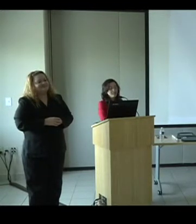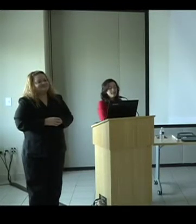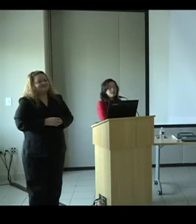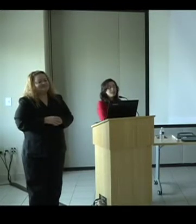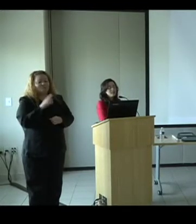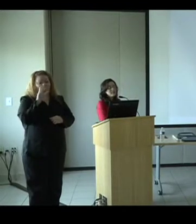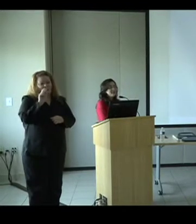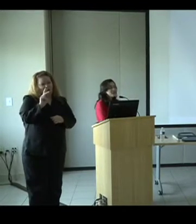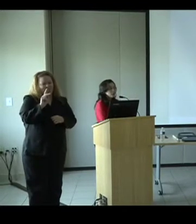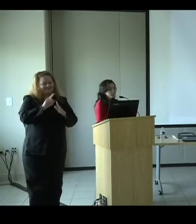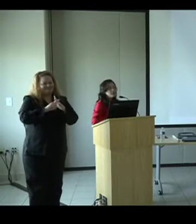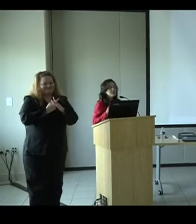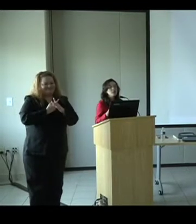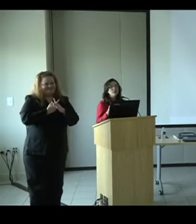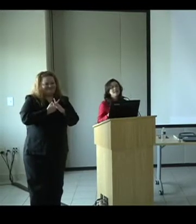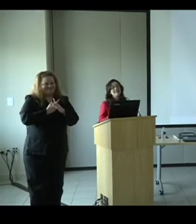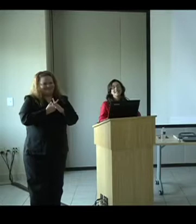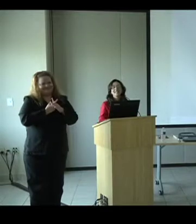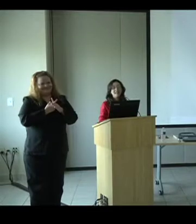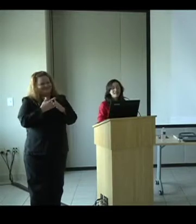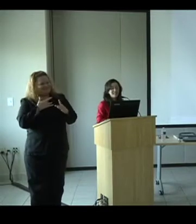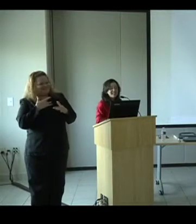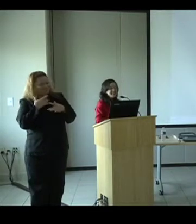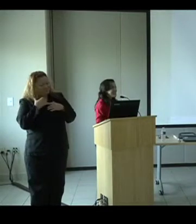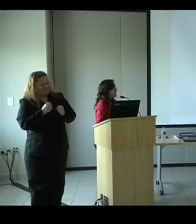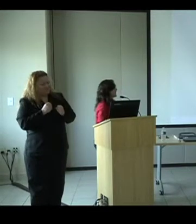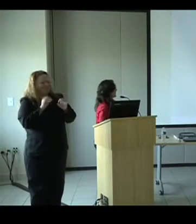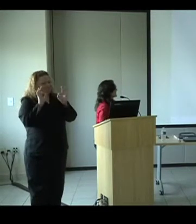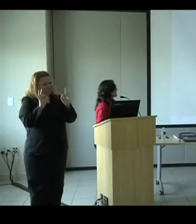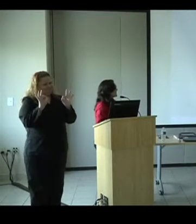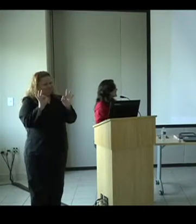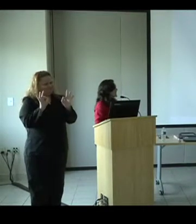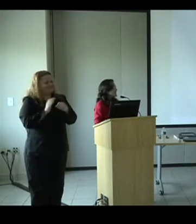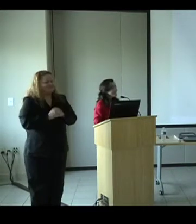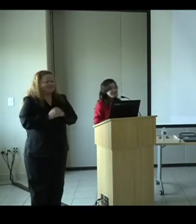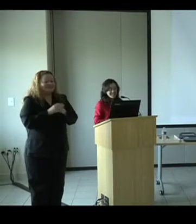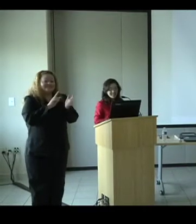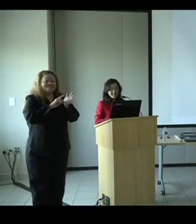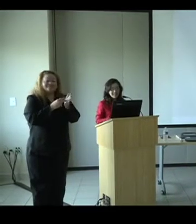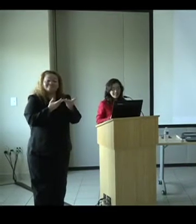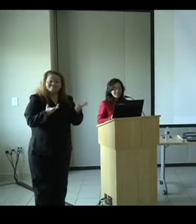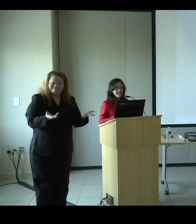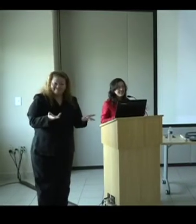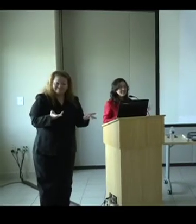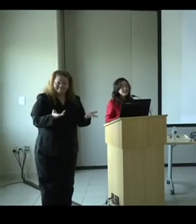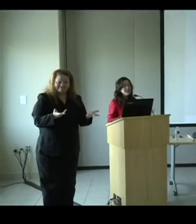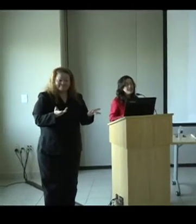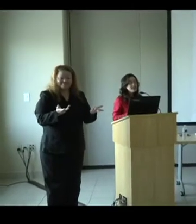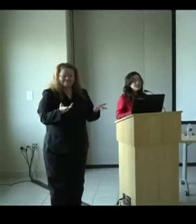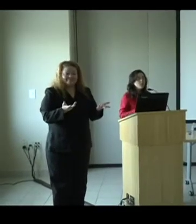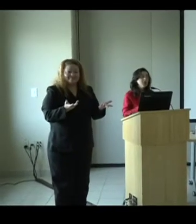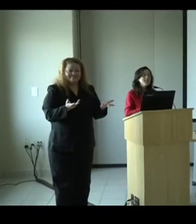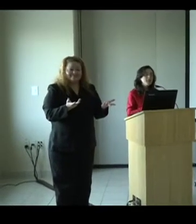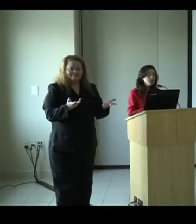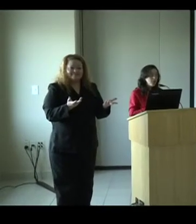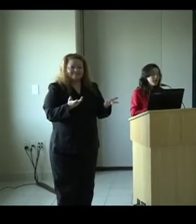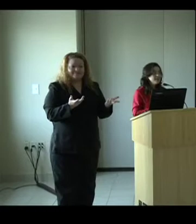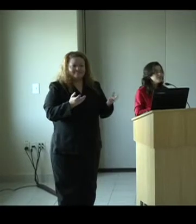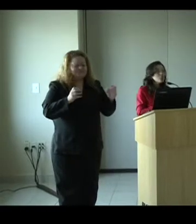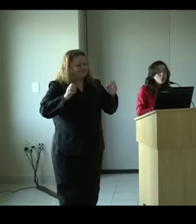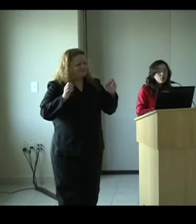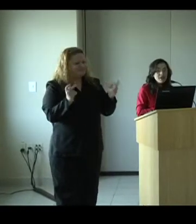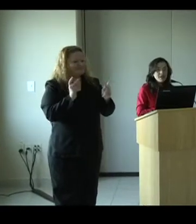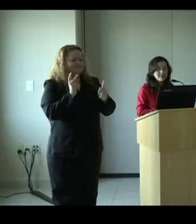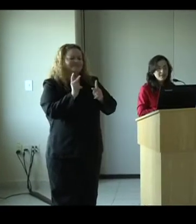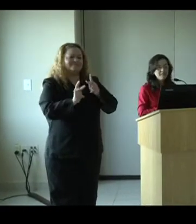Ok estamos empezando no no hay confianza Está bien lo que quiere decir es que todas las personas